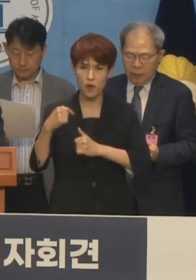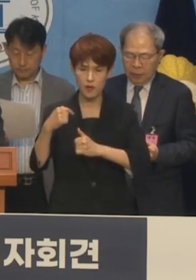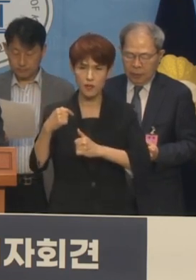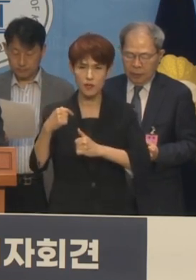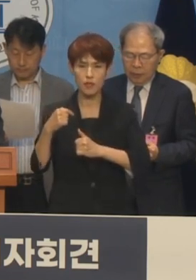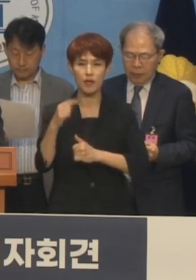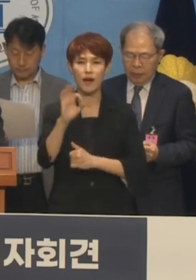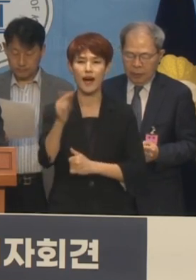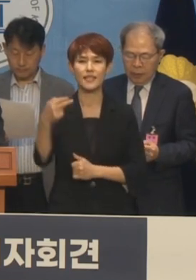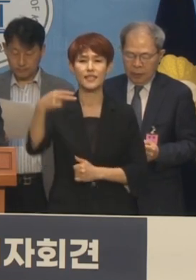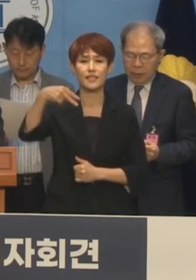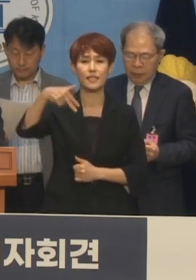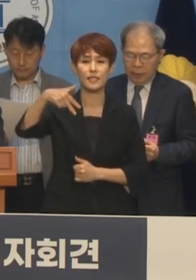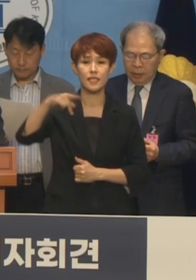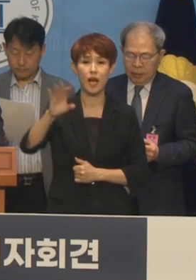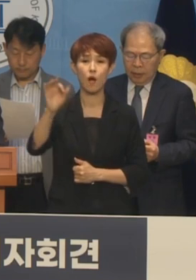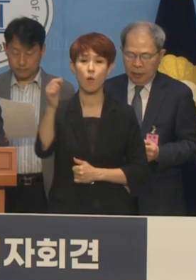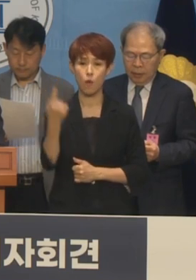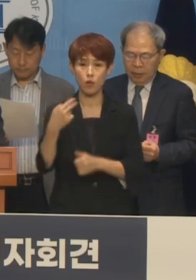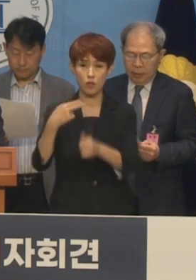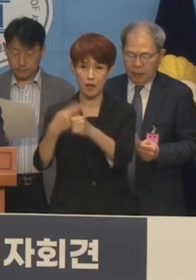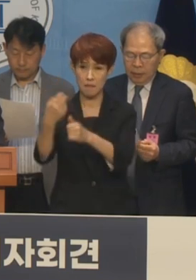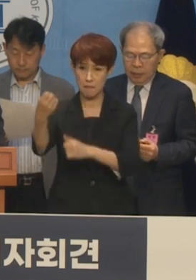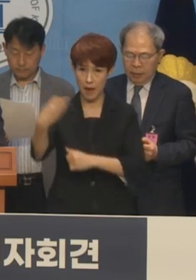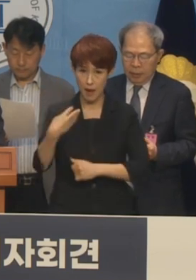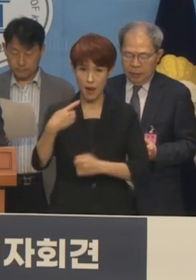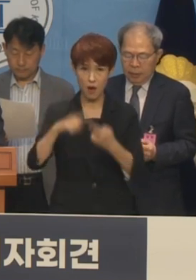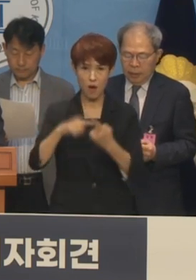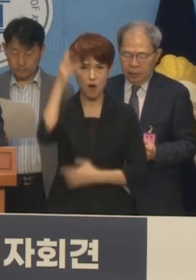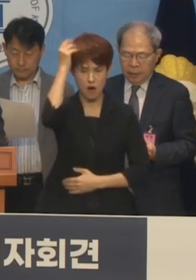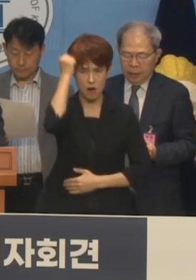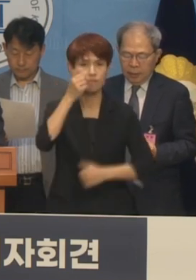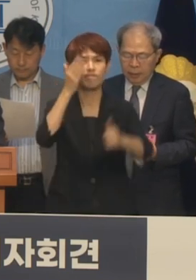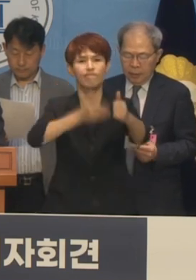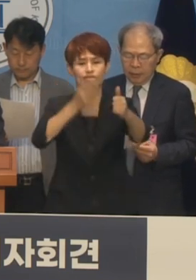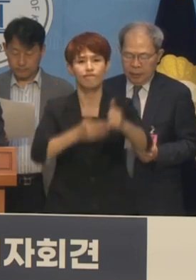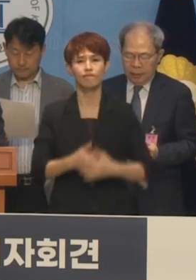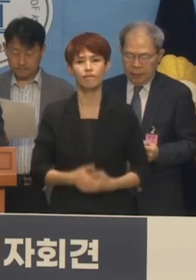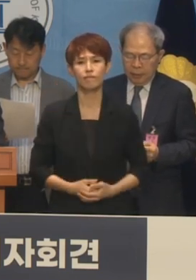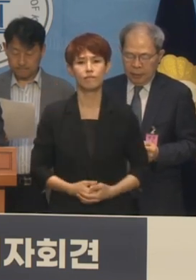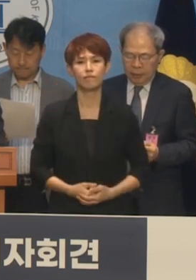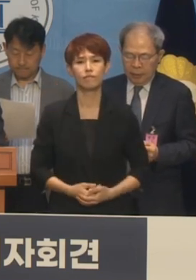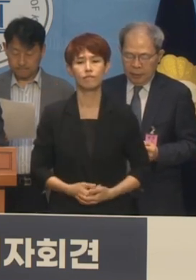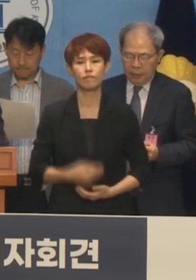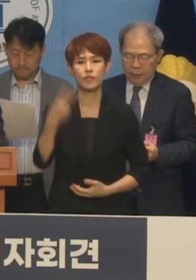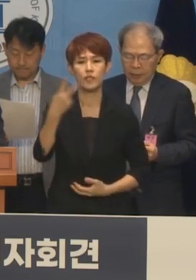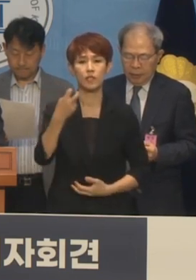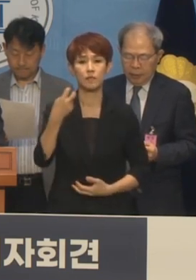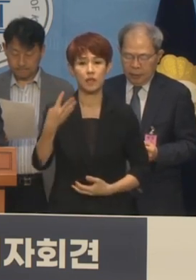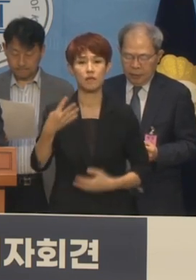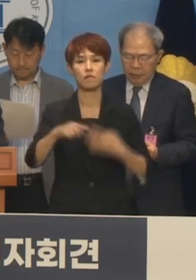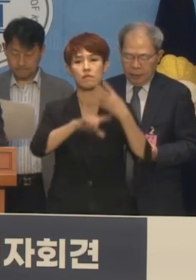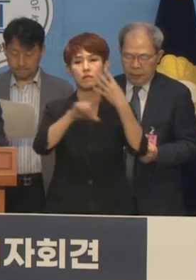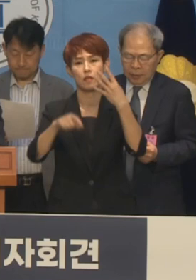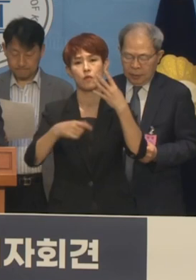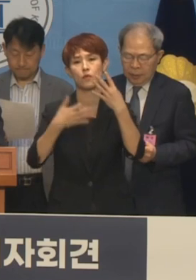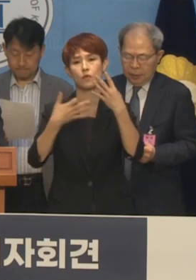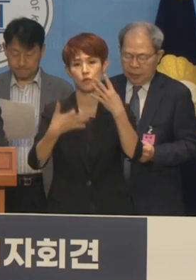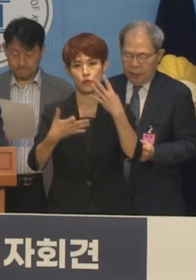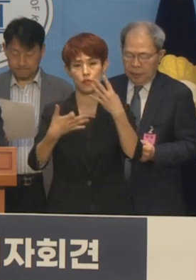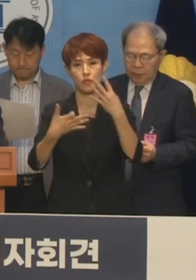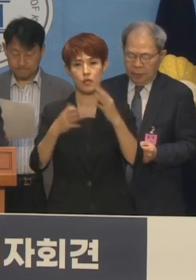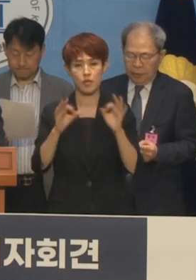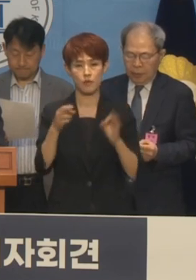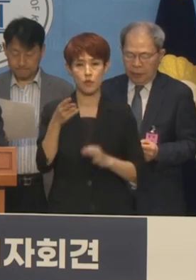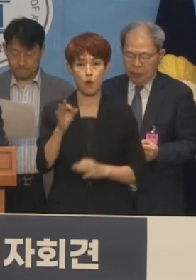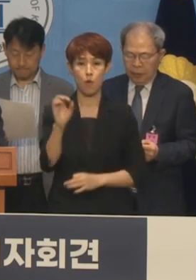안창호 선생의 말씀을 깊이 새길 것을 당부한다. 2024년 4월 19일